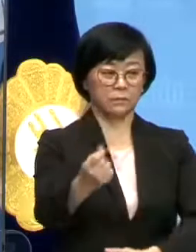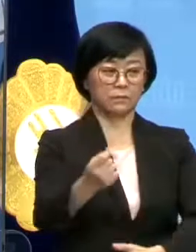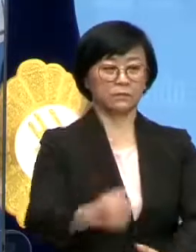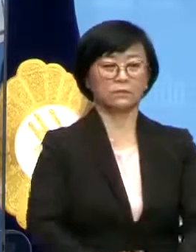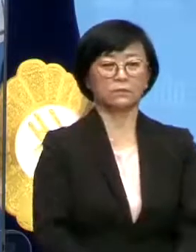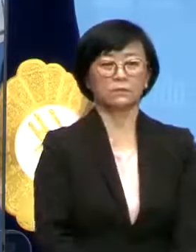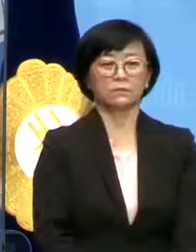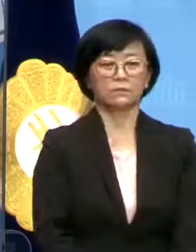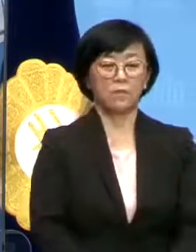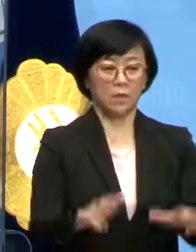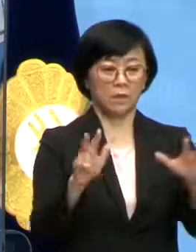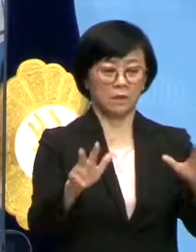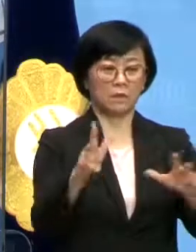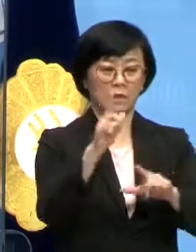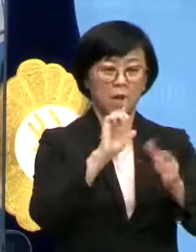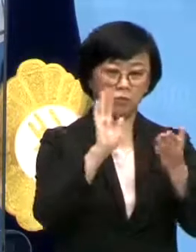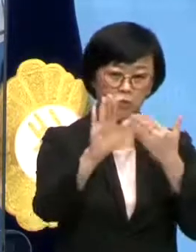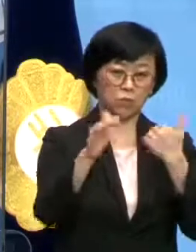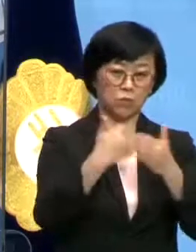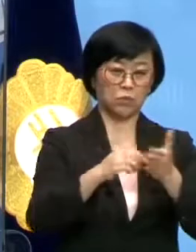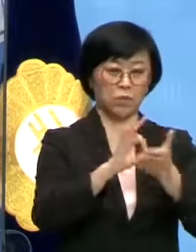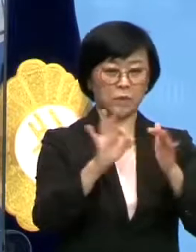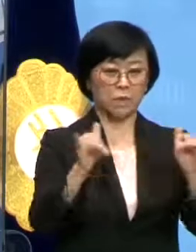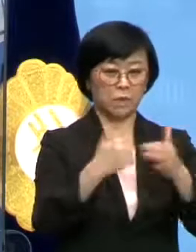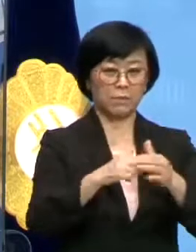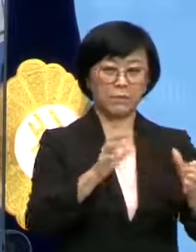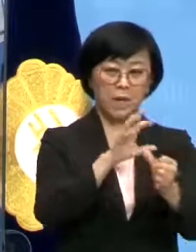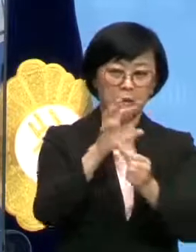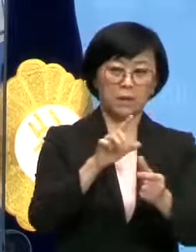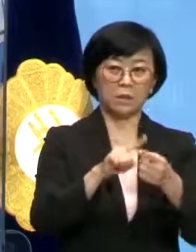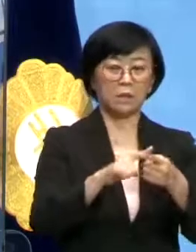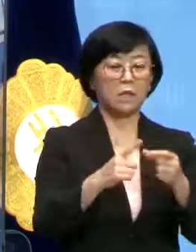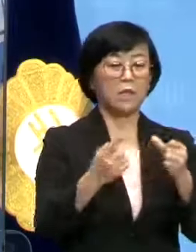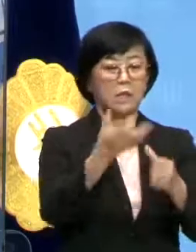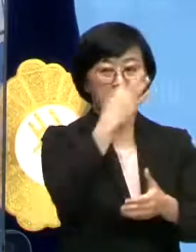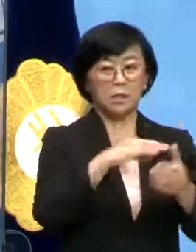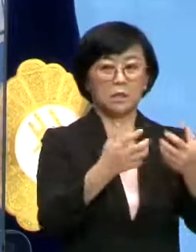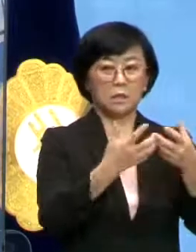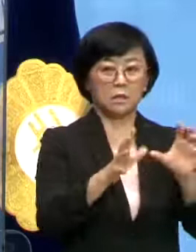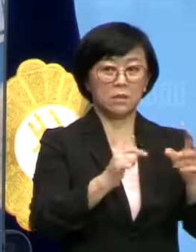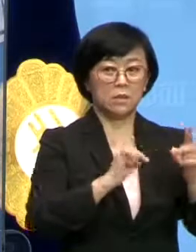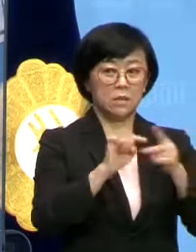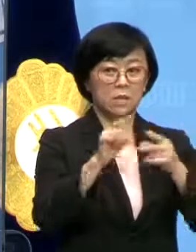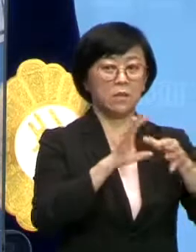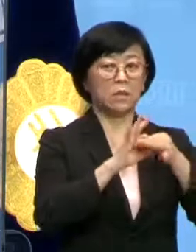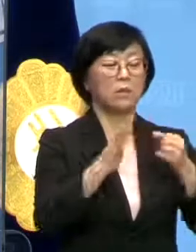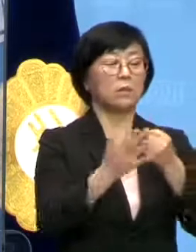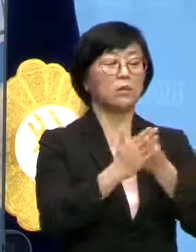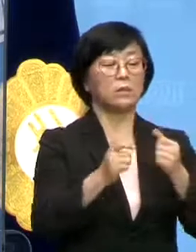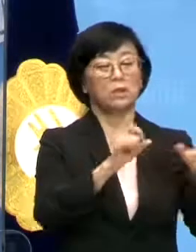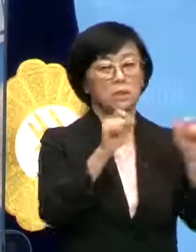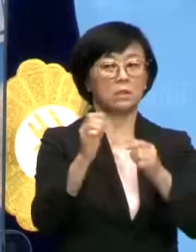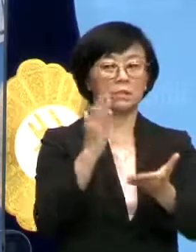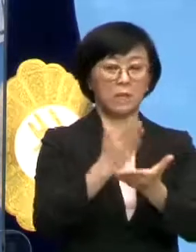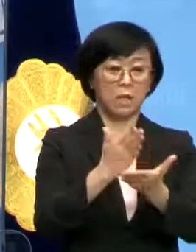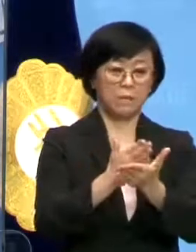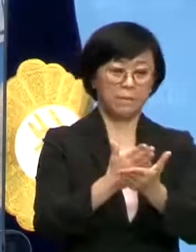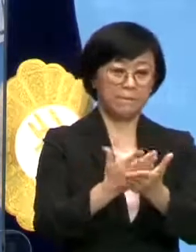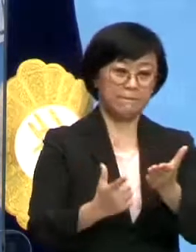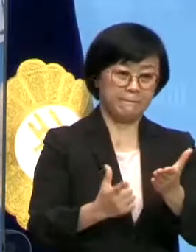있다는 것이다 이제는 더이상 소비자를 볼모로 제 2의 단체들의 이해관계에 의해 지연 되서는 아니되며